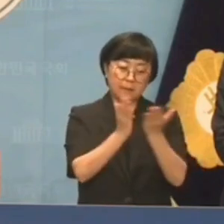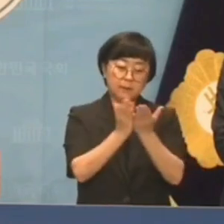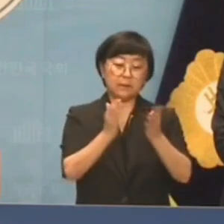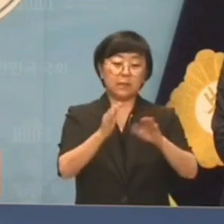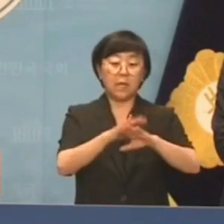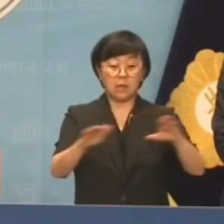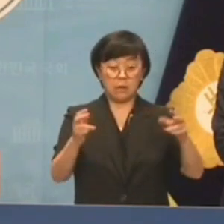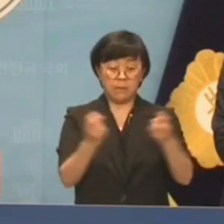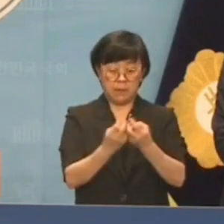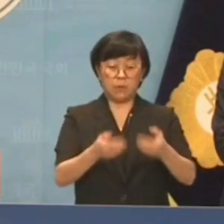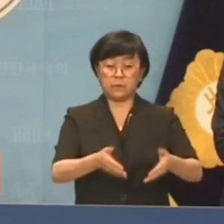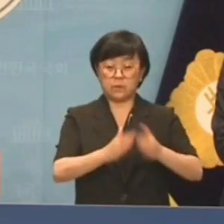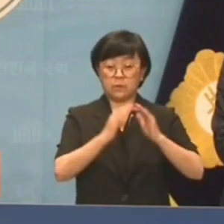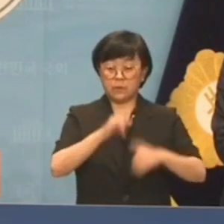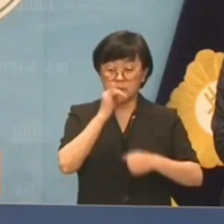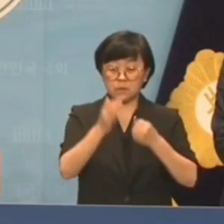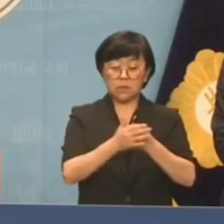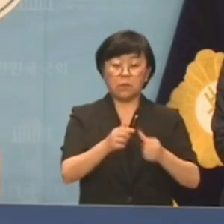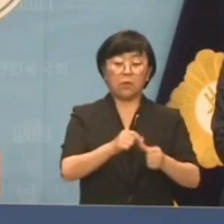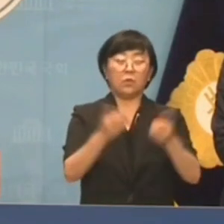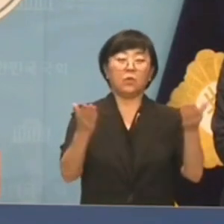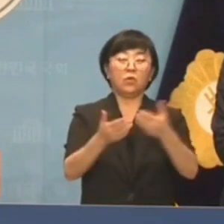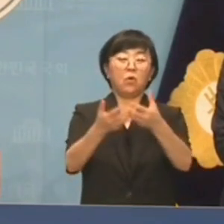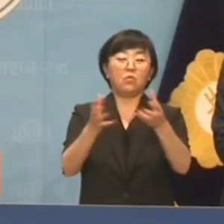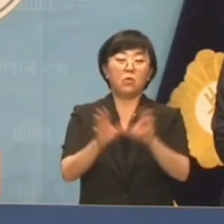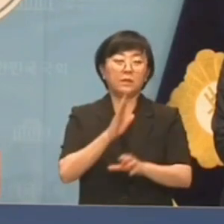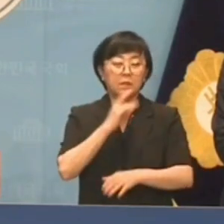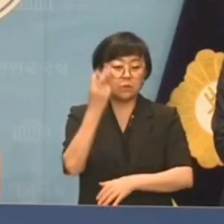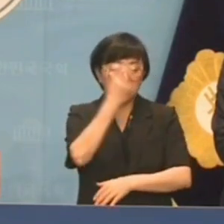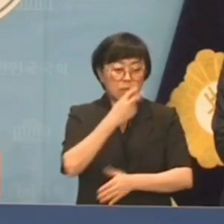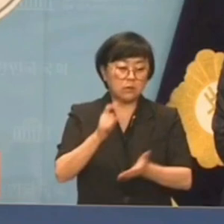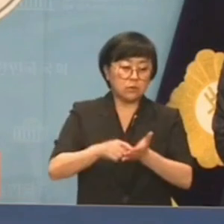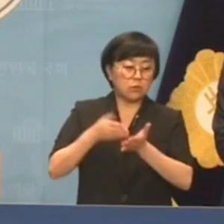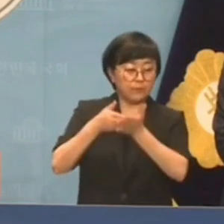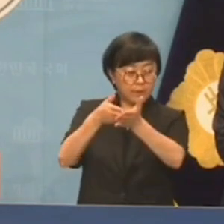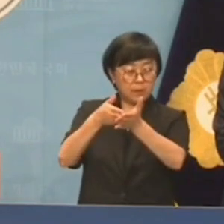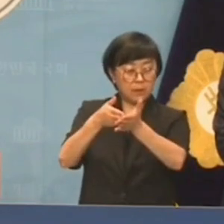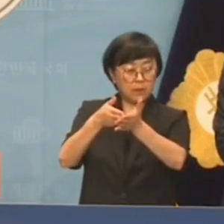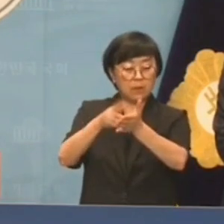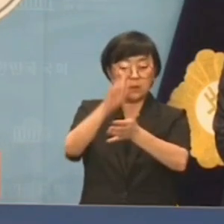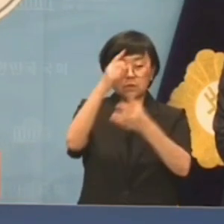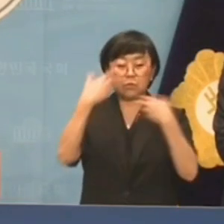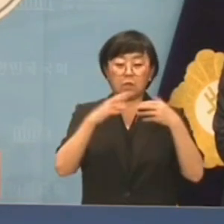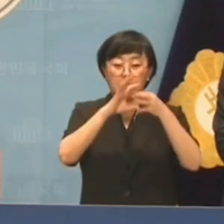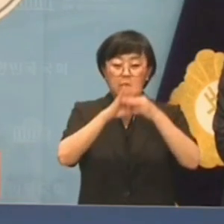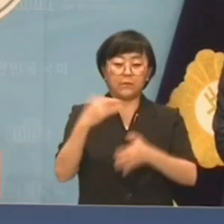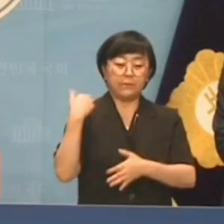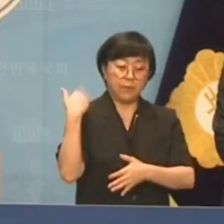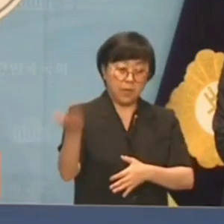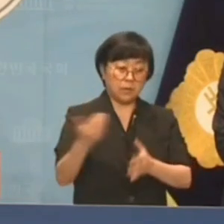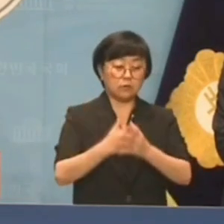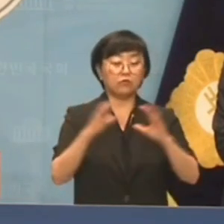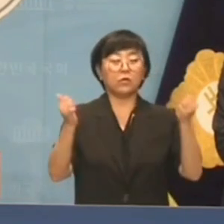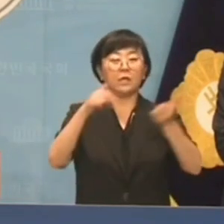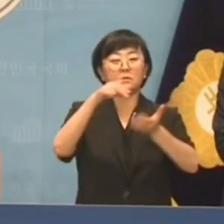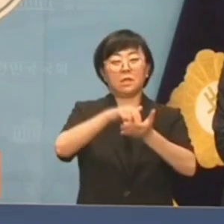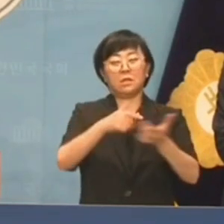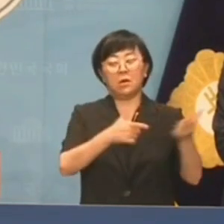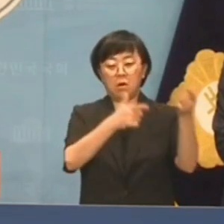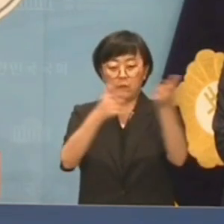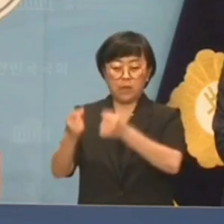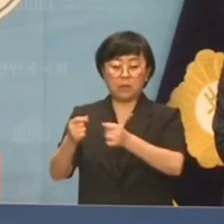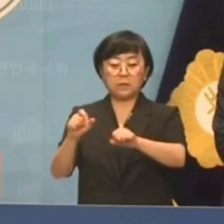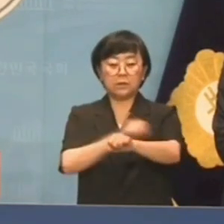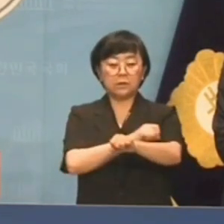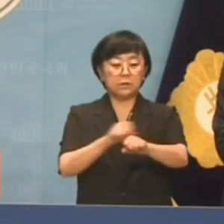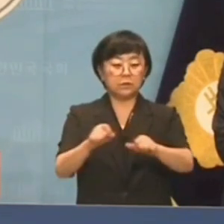대책을 수립해야 합니다. 고용노동부가 실태 조사에 나서도록 촉구하고 정부가 계속 외면한다면 국회 차원의 전면적인